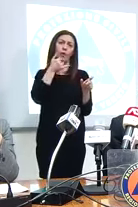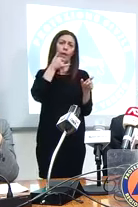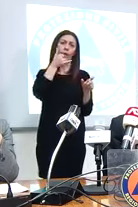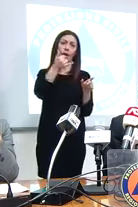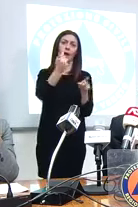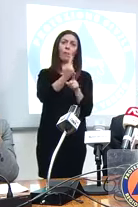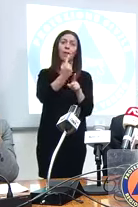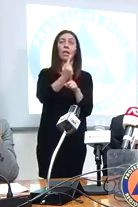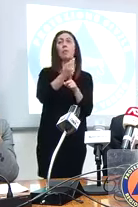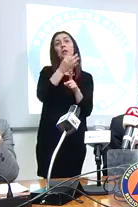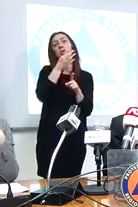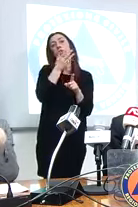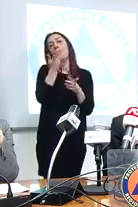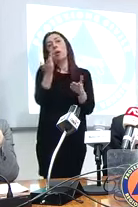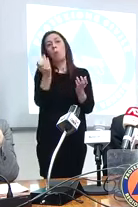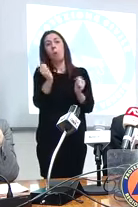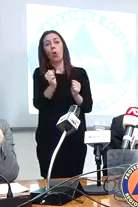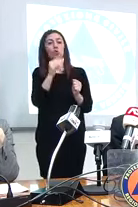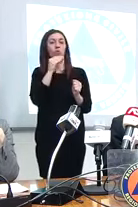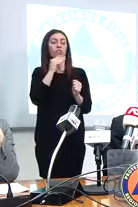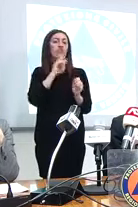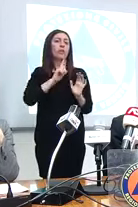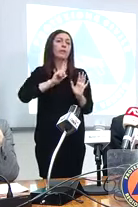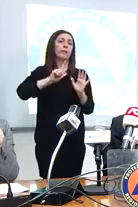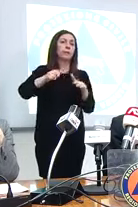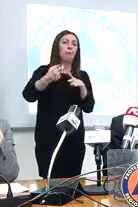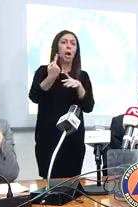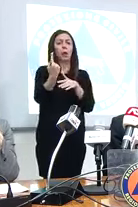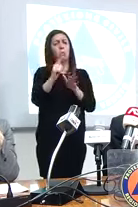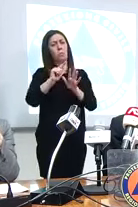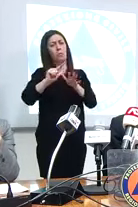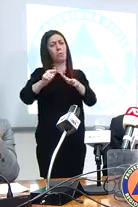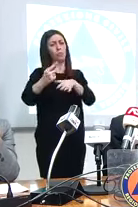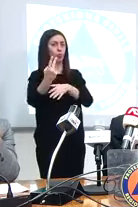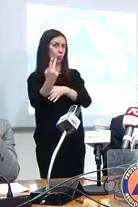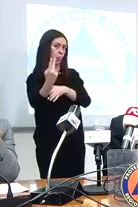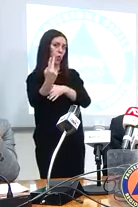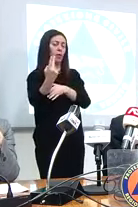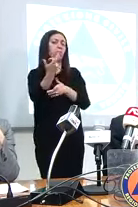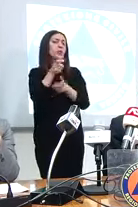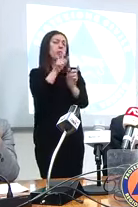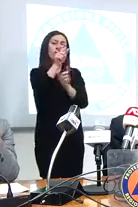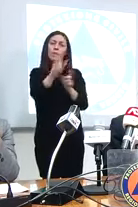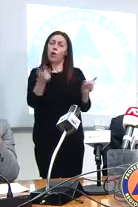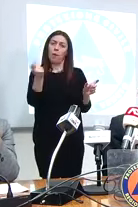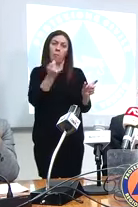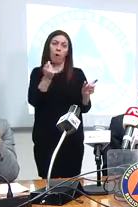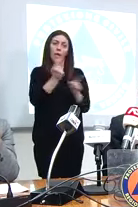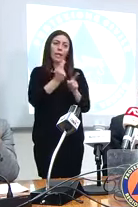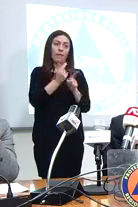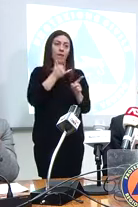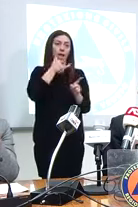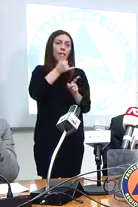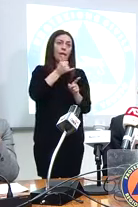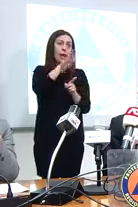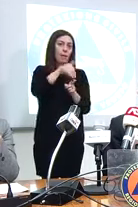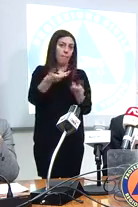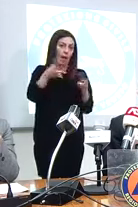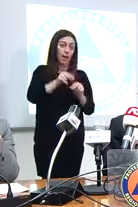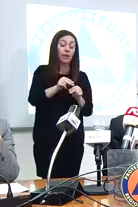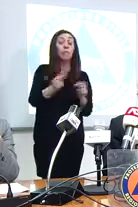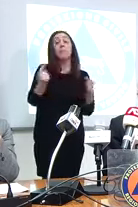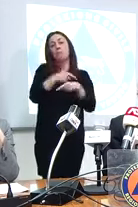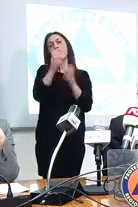lista nel giro di una o due settimane, perché hanno davvero poche persone da richiamare. Ci sono aziende invece che hanno